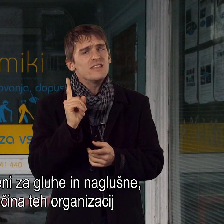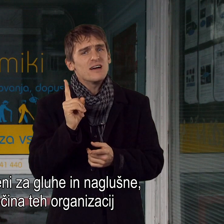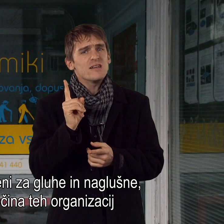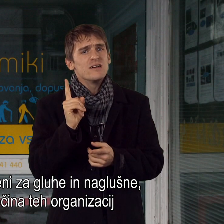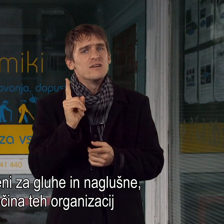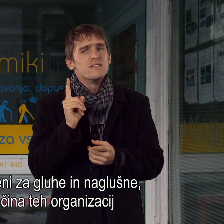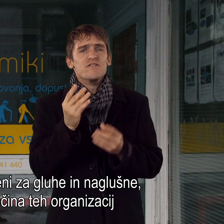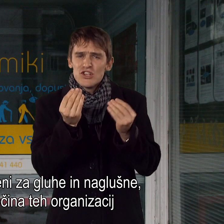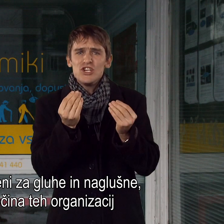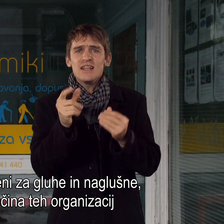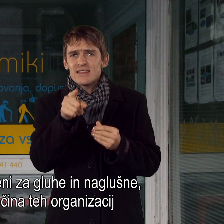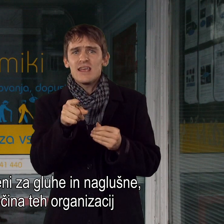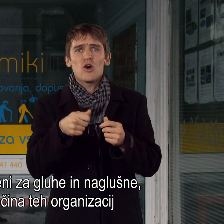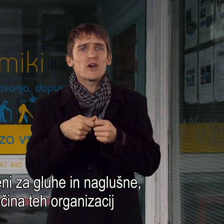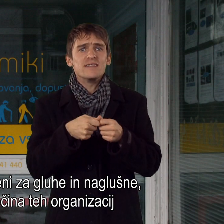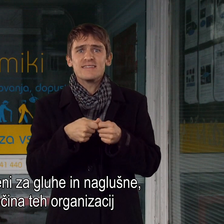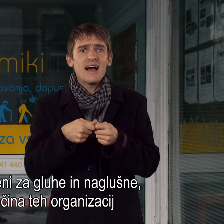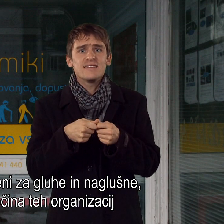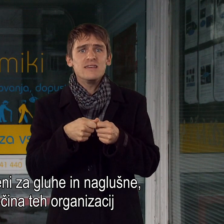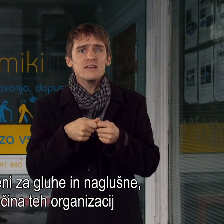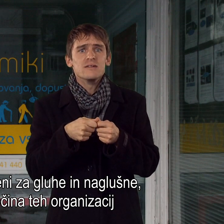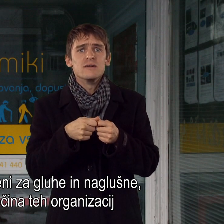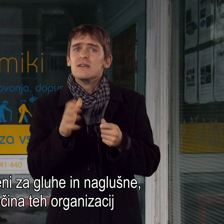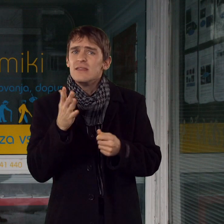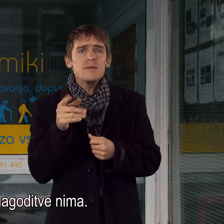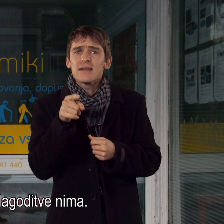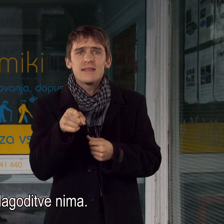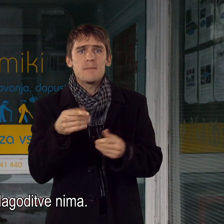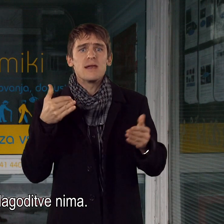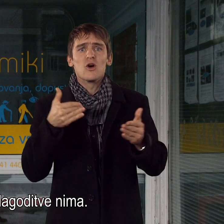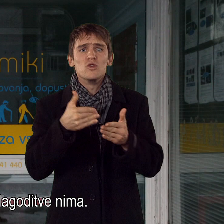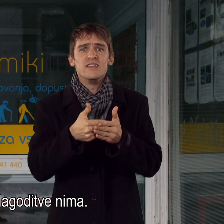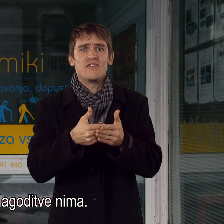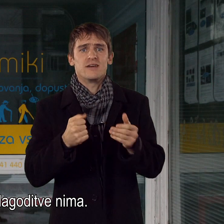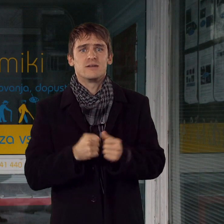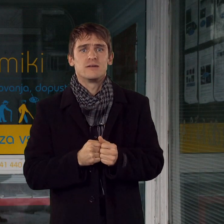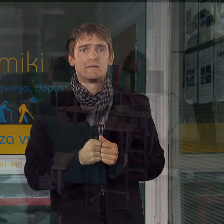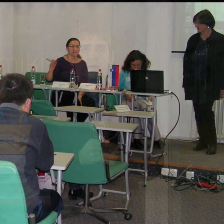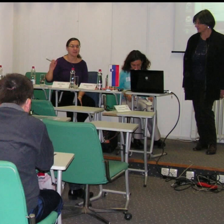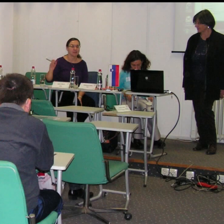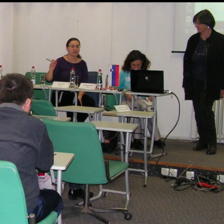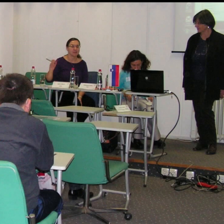Vendar večina teh organizacij nima te prilagoditve.